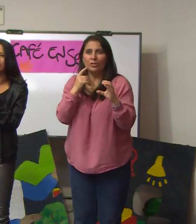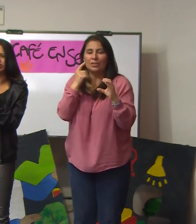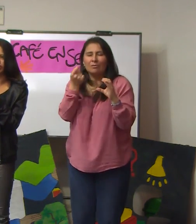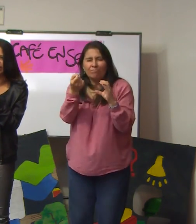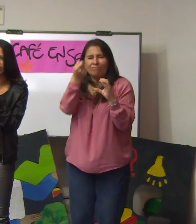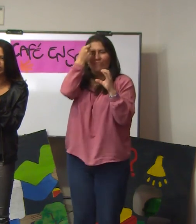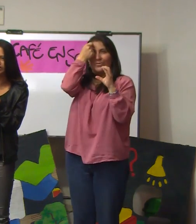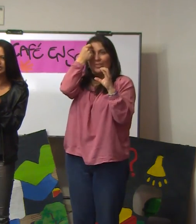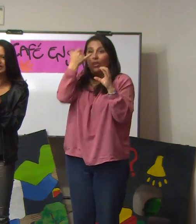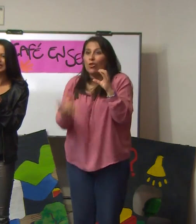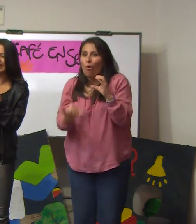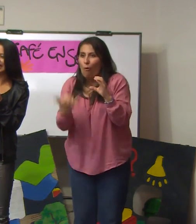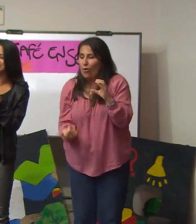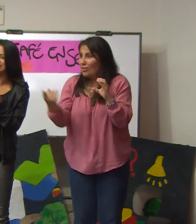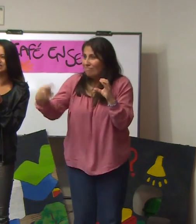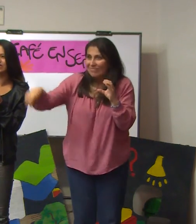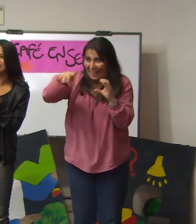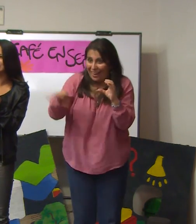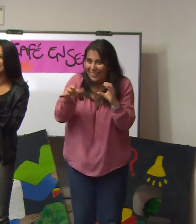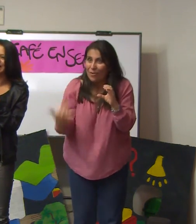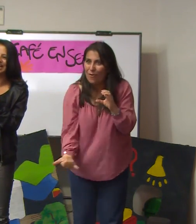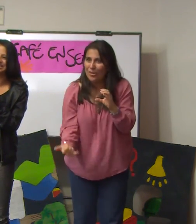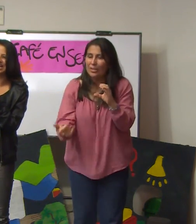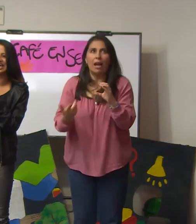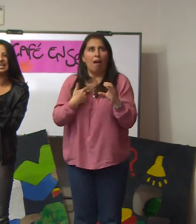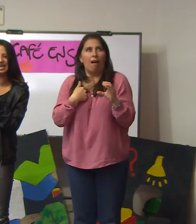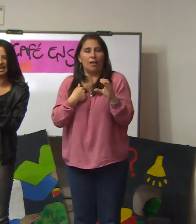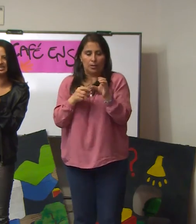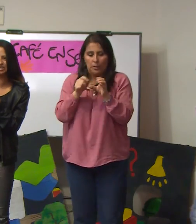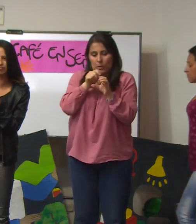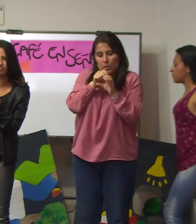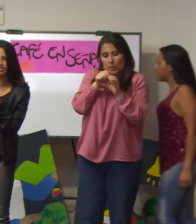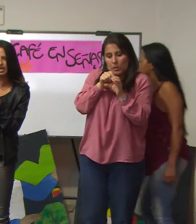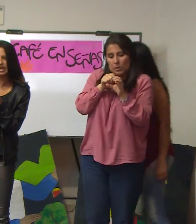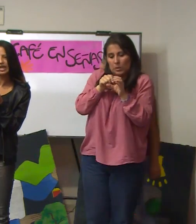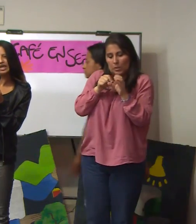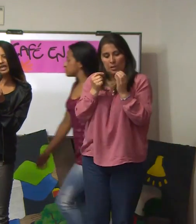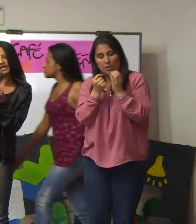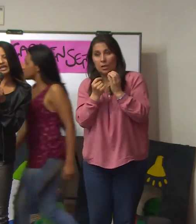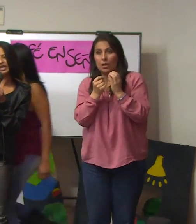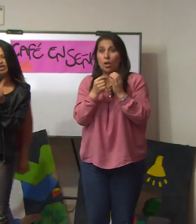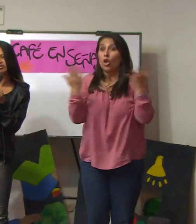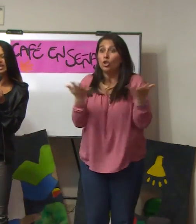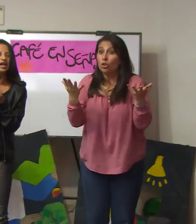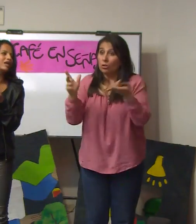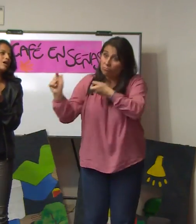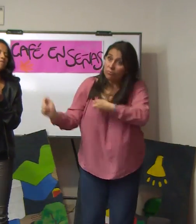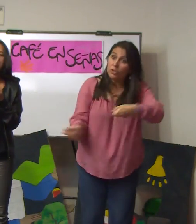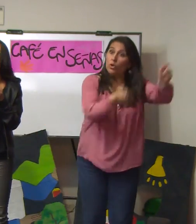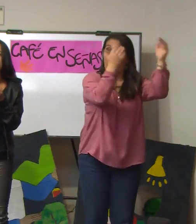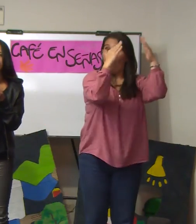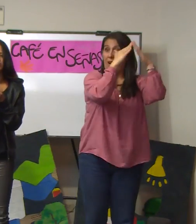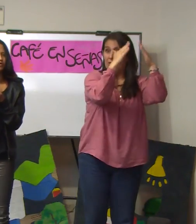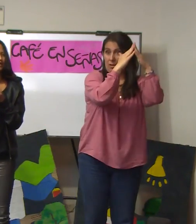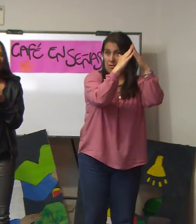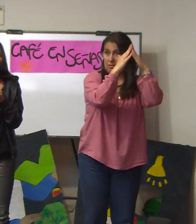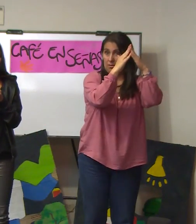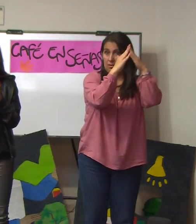encuentro de hoy. Esa actividad se realiza en la casa y lo traerían para el próximo café, que